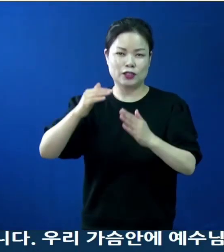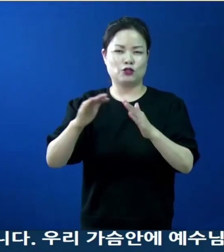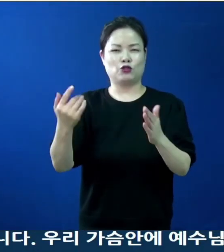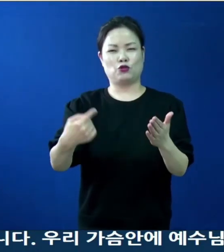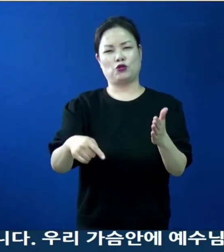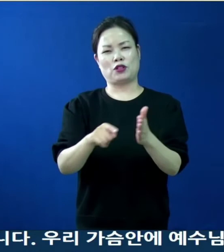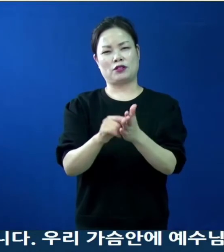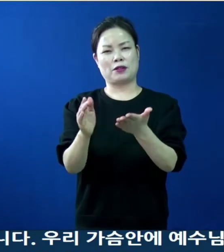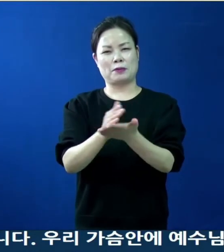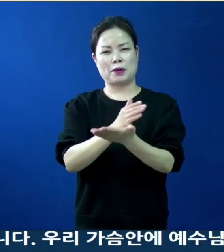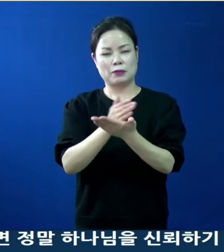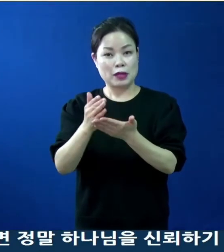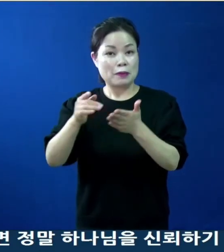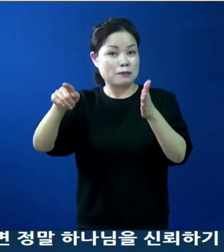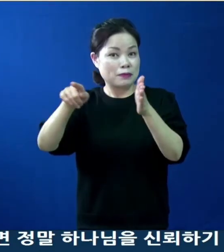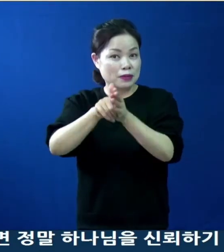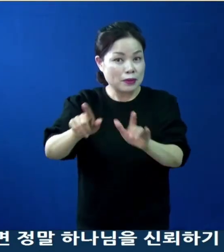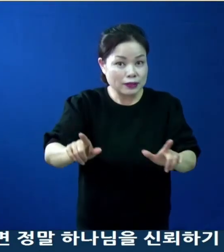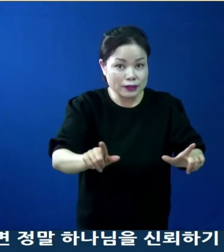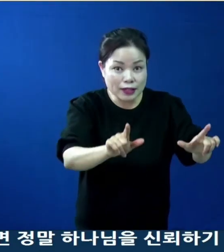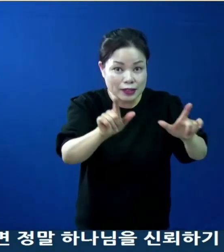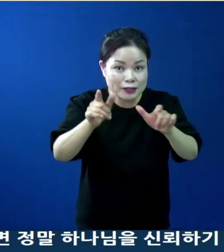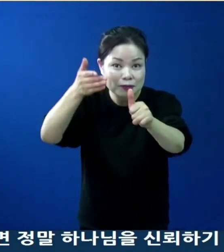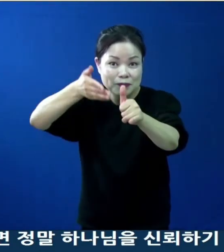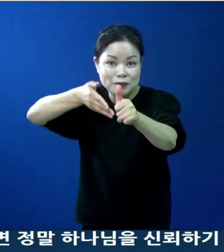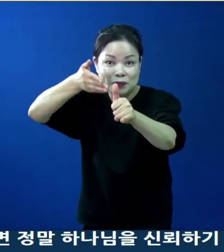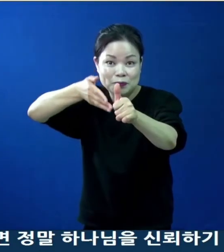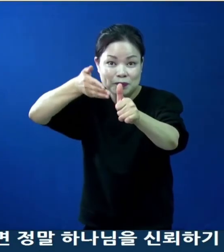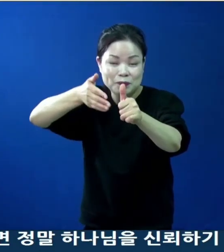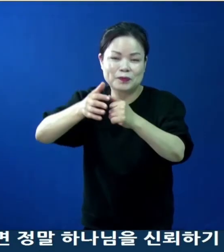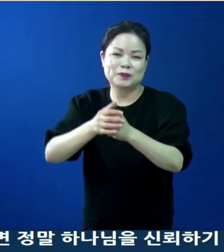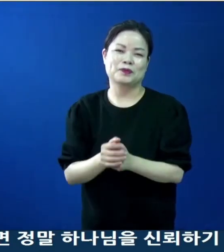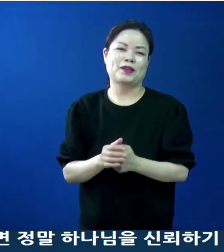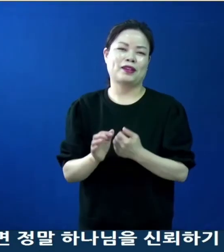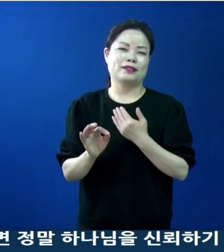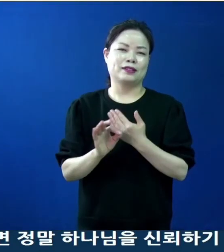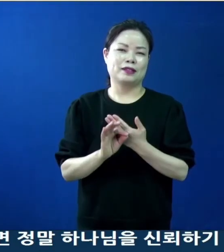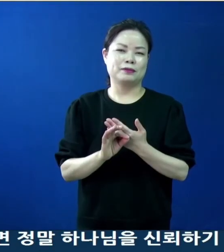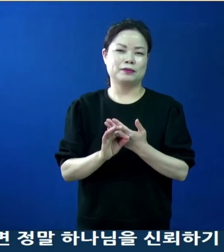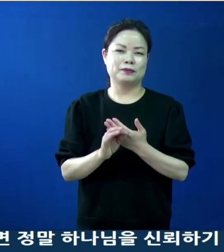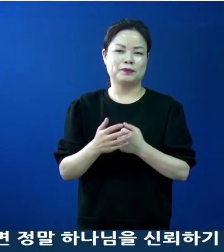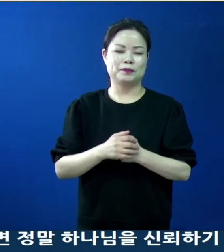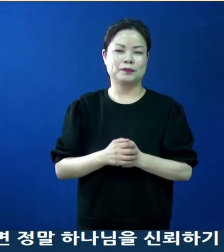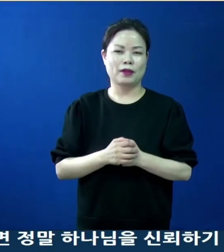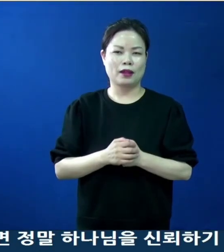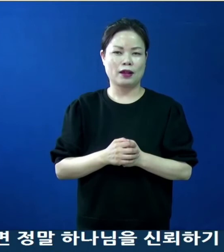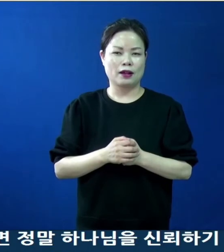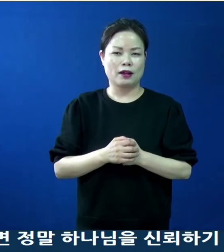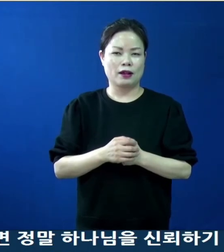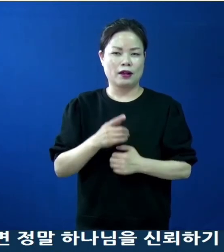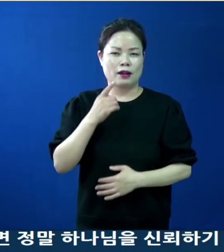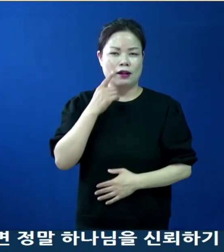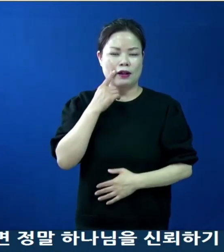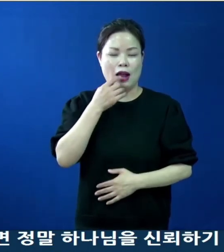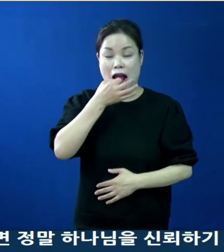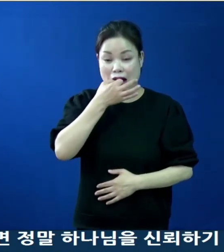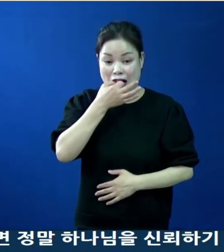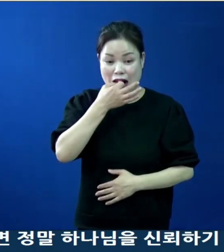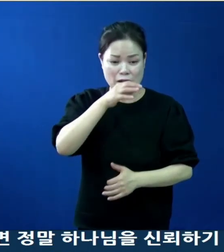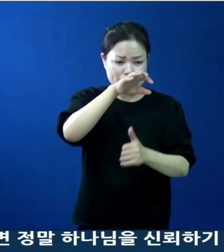위해 베푸는 믿음의 삶을 살아가시기 바랍니다. 그러면 탐욕으로 불안하고 죄에 눌린 삶이